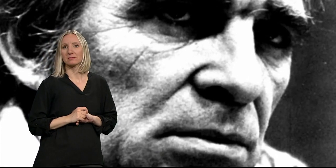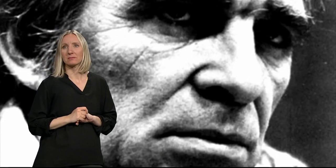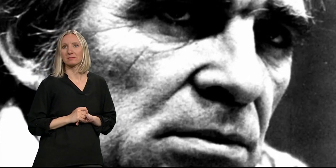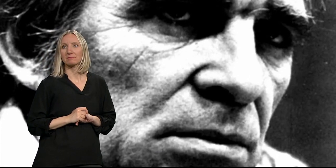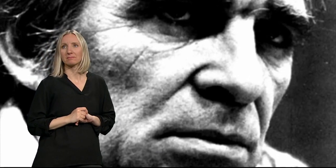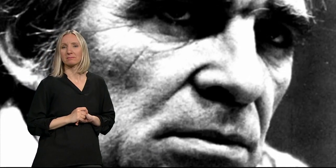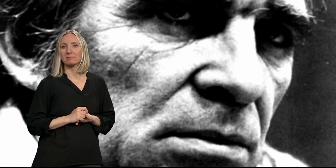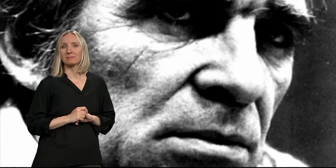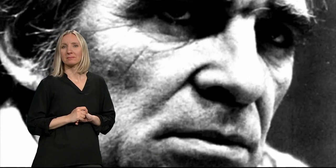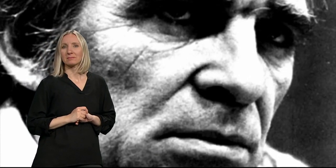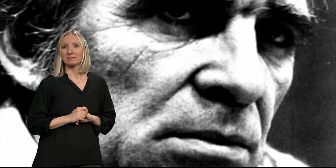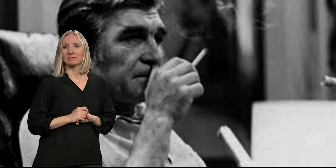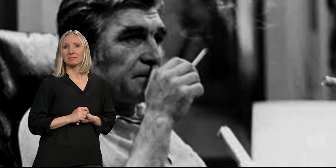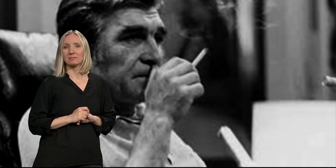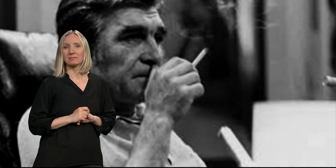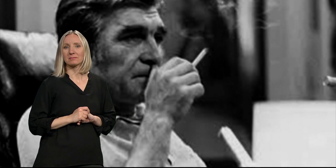sve sam